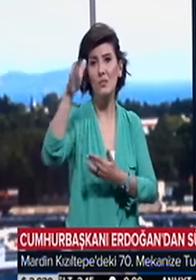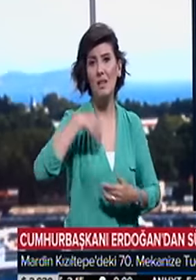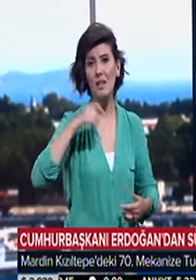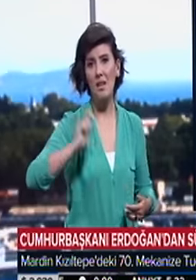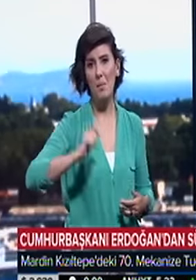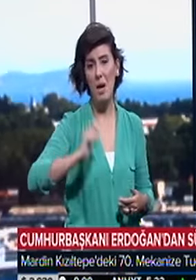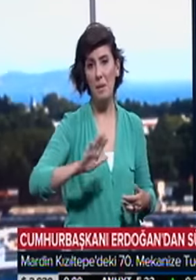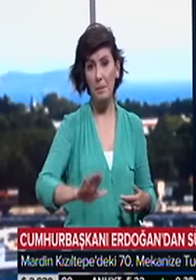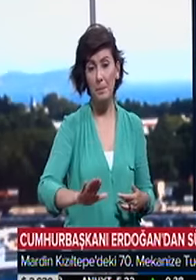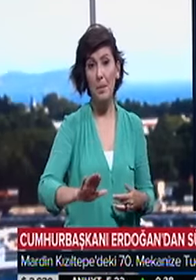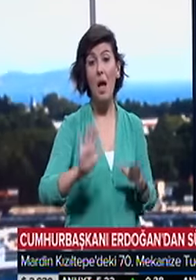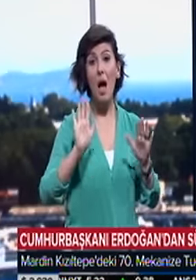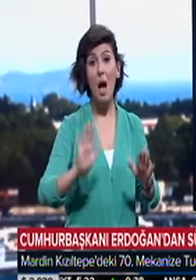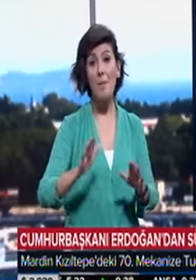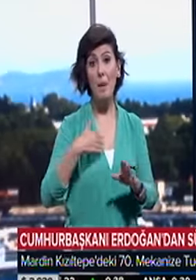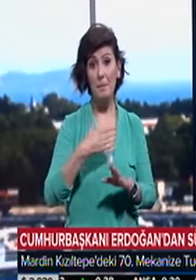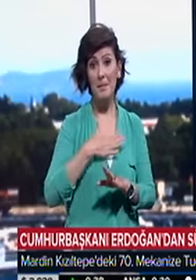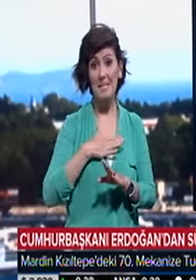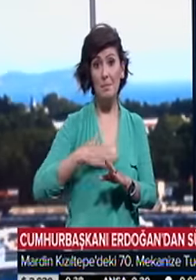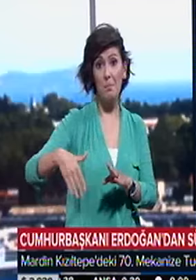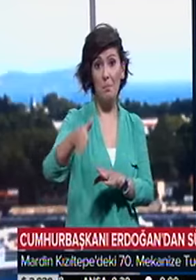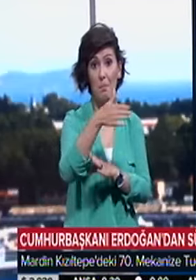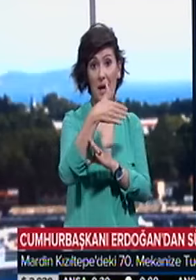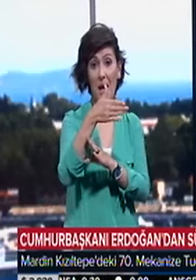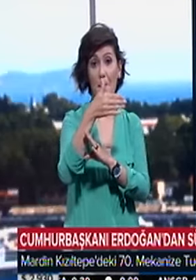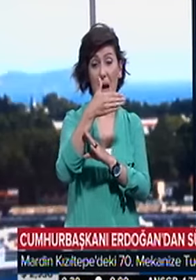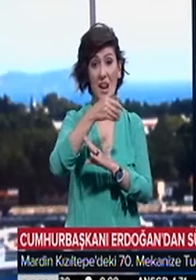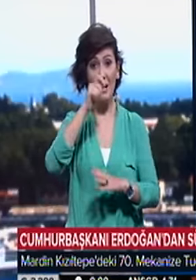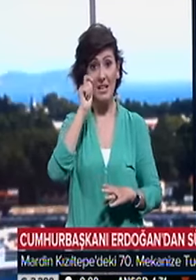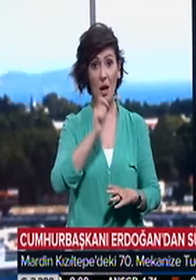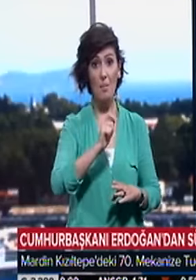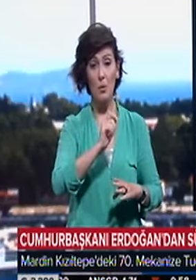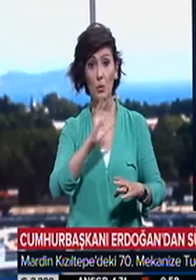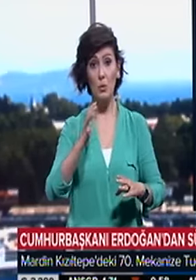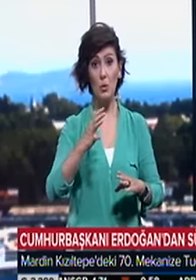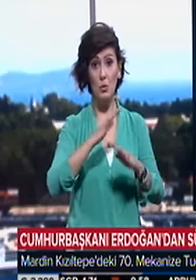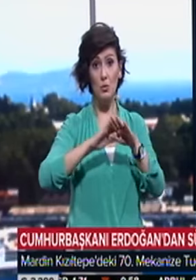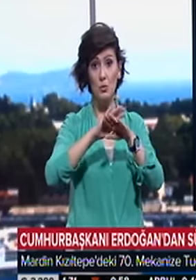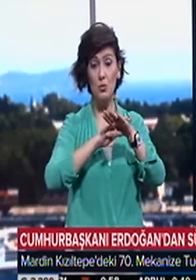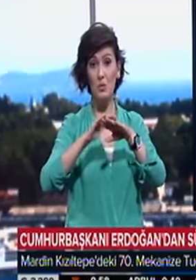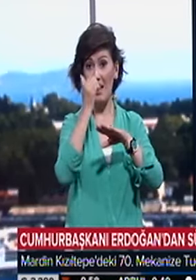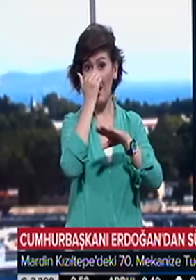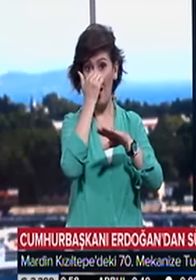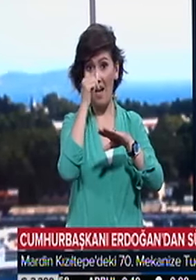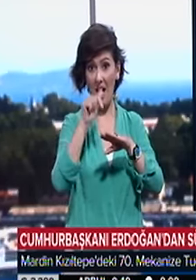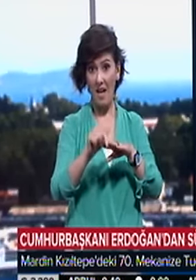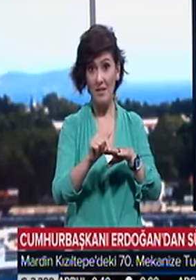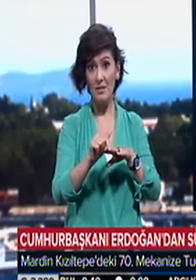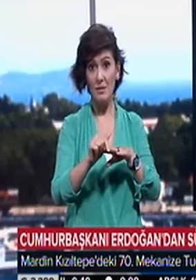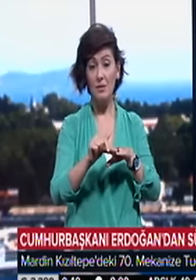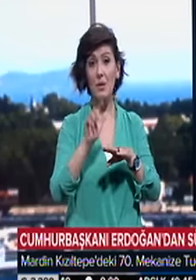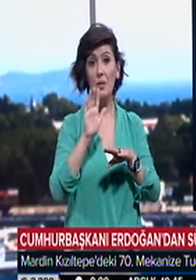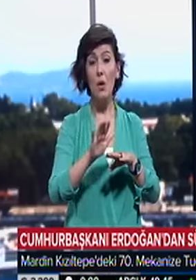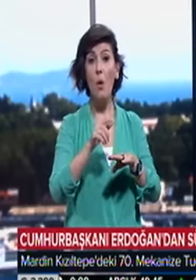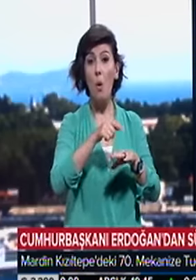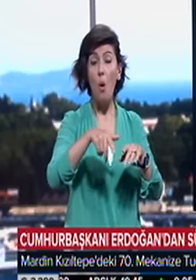giderler. Ama bizim bayrağımız bayrakları bayrak yapan üstündeki kandır, toprak eğer uğrunda